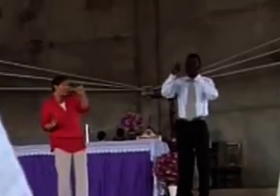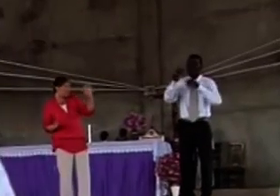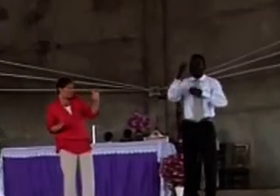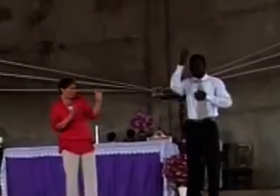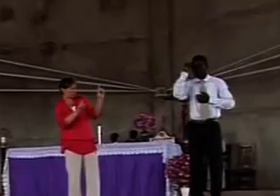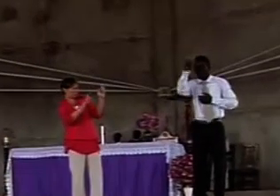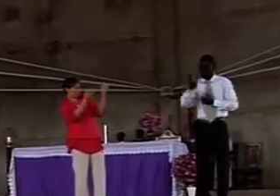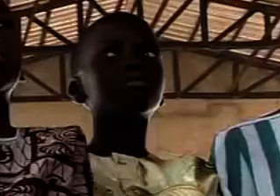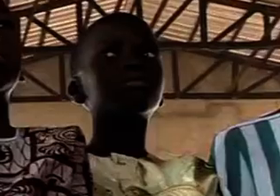signée.